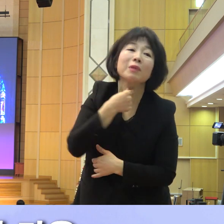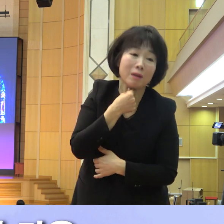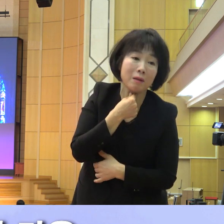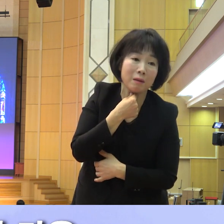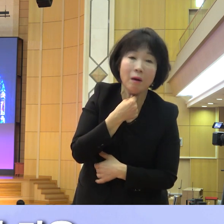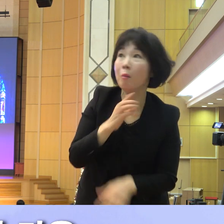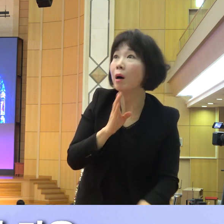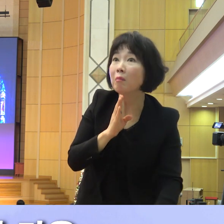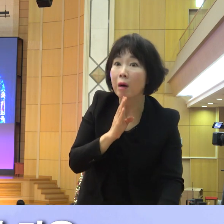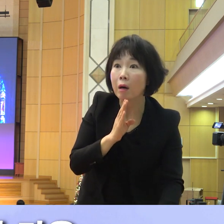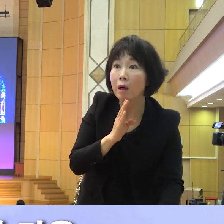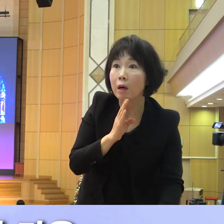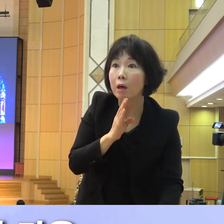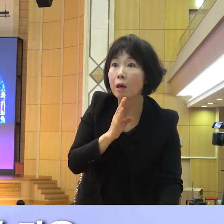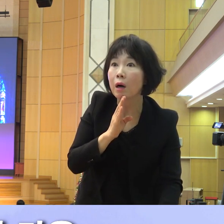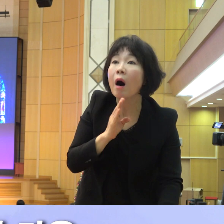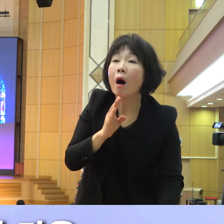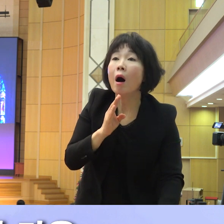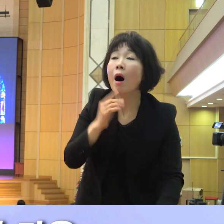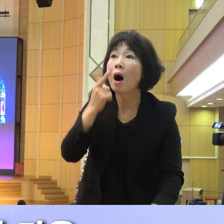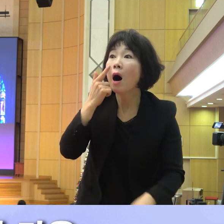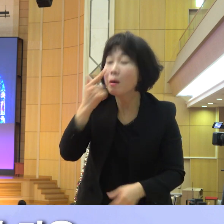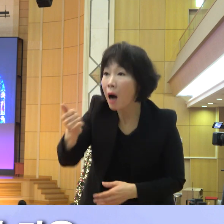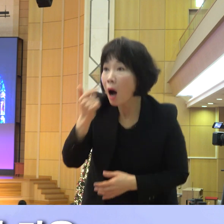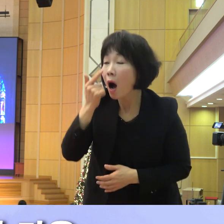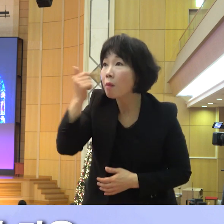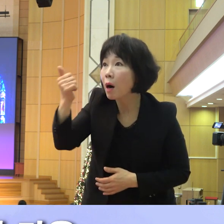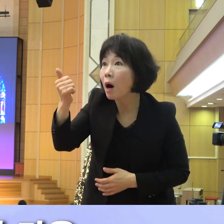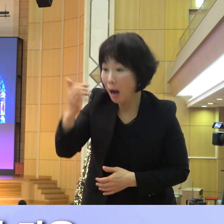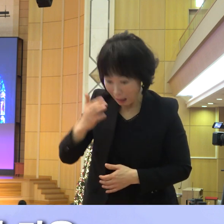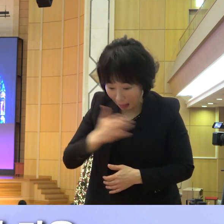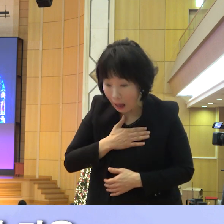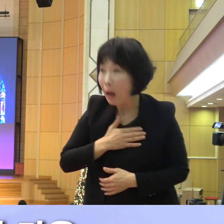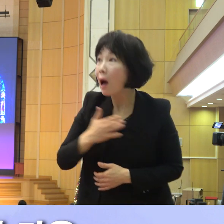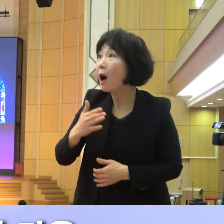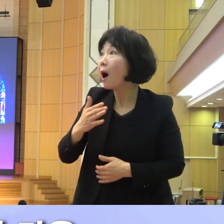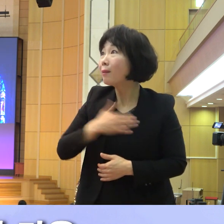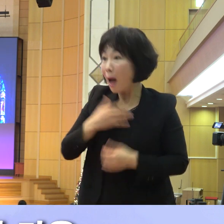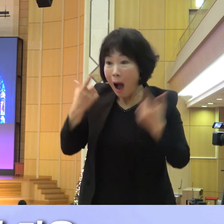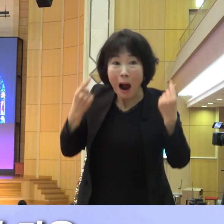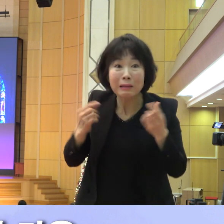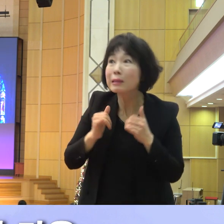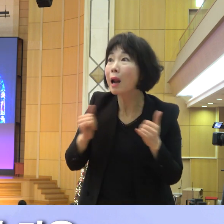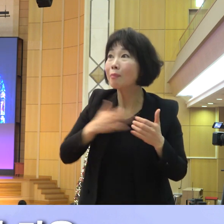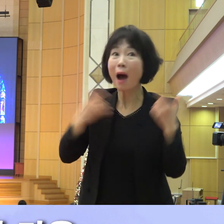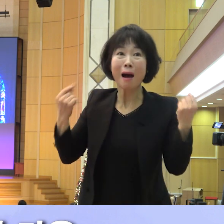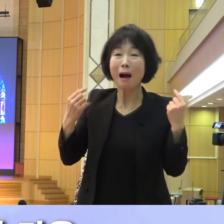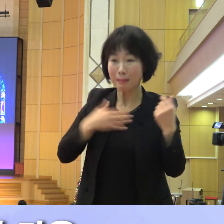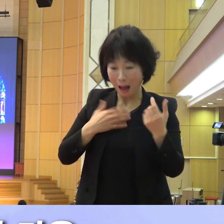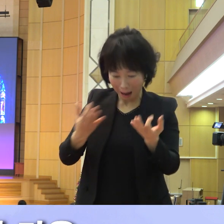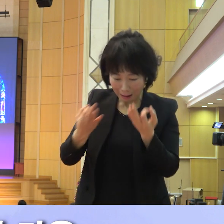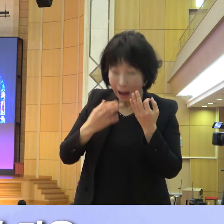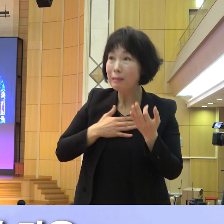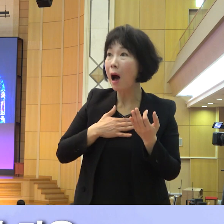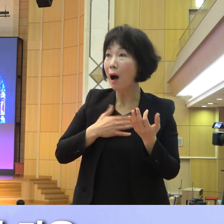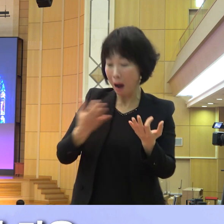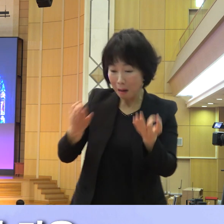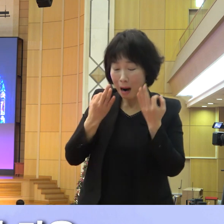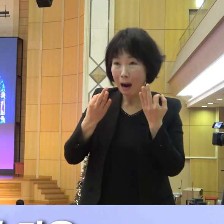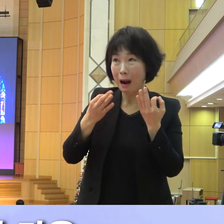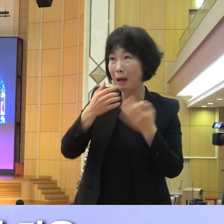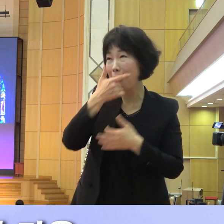아들은 아버지, 나 같은 자, 나처럼 이렇게